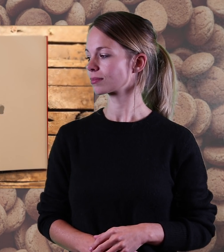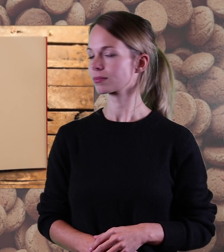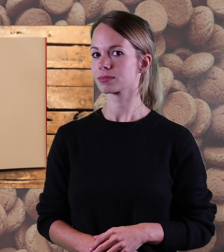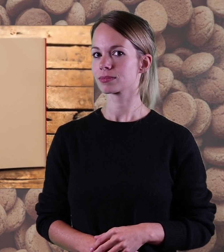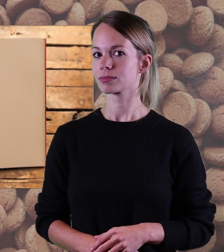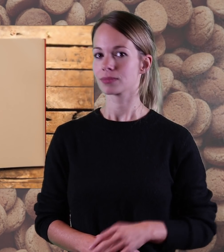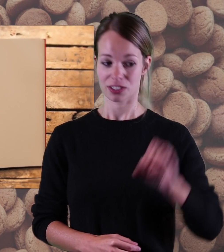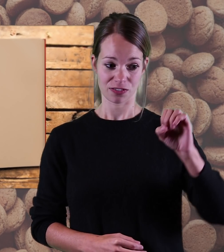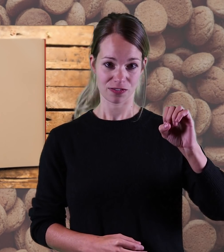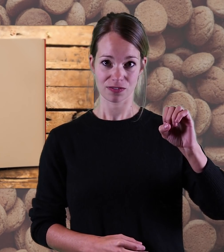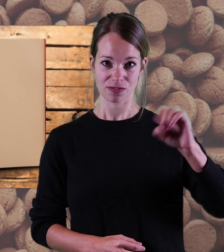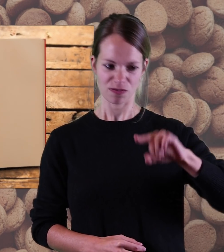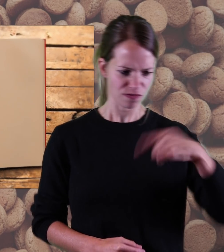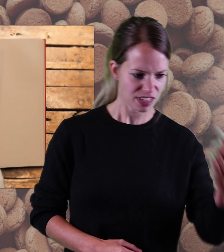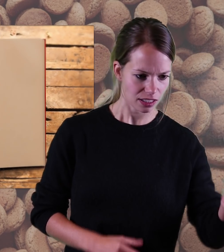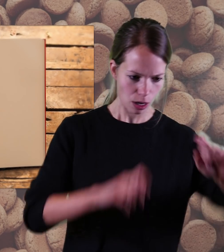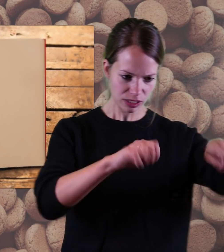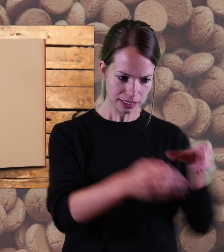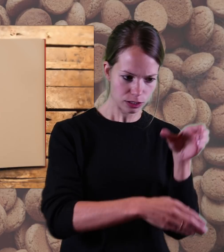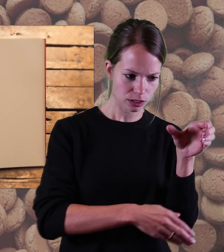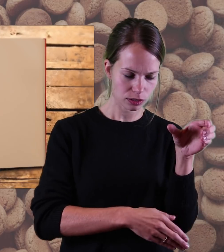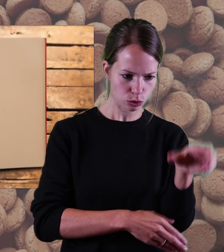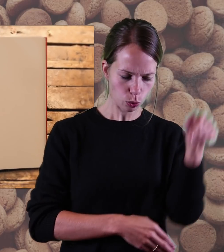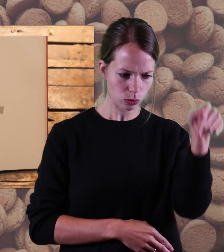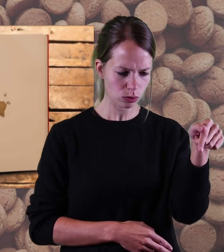Viel er nou iets in die schoen? Laten we gauw even terugkijken.